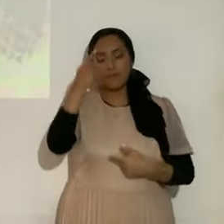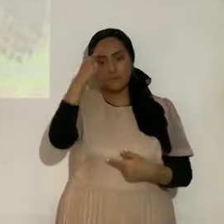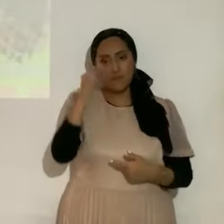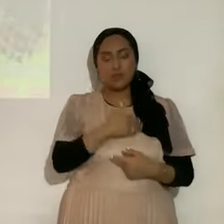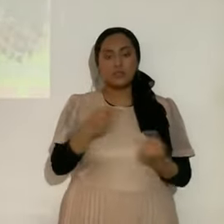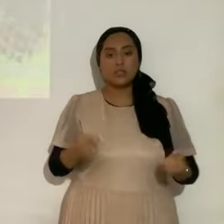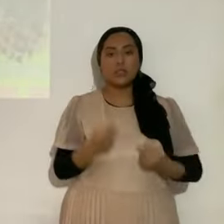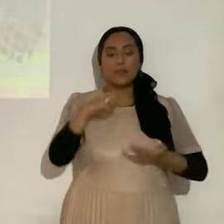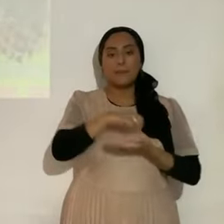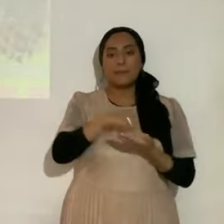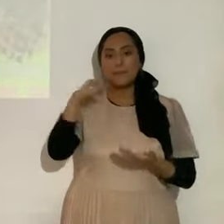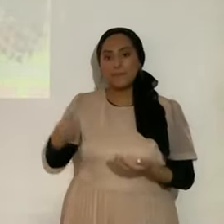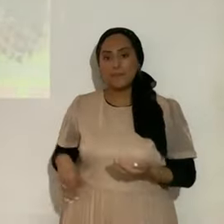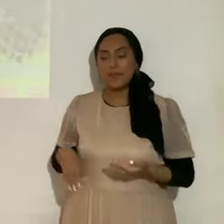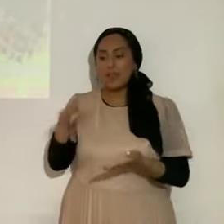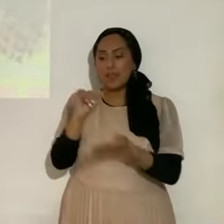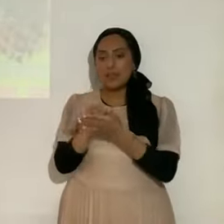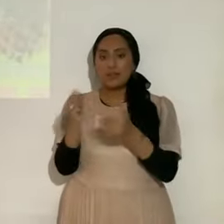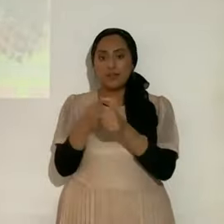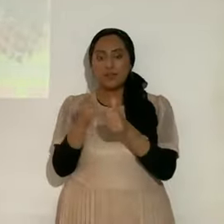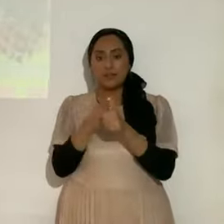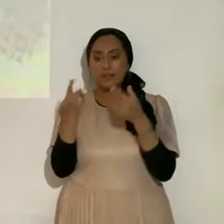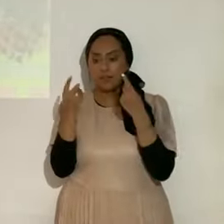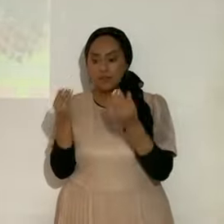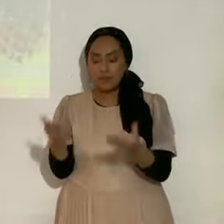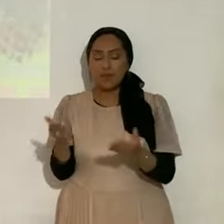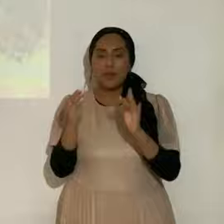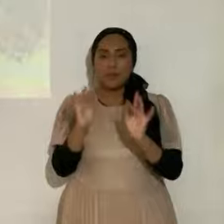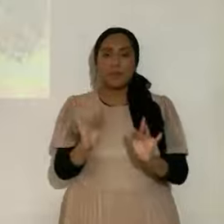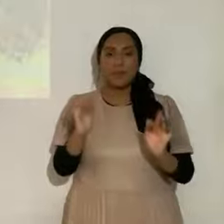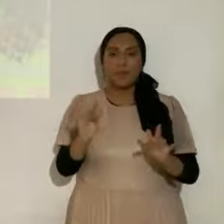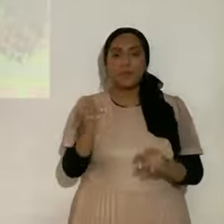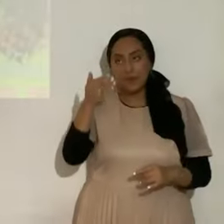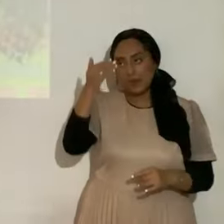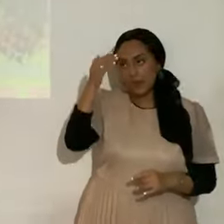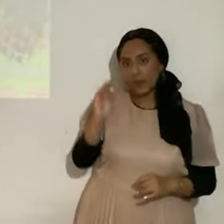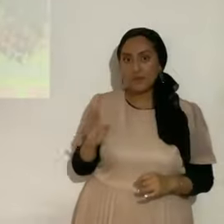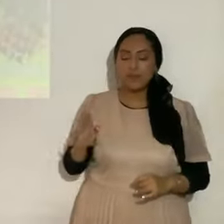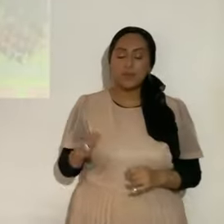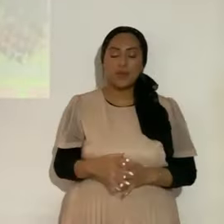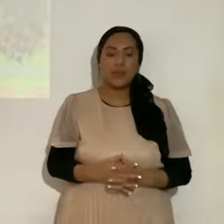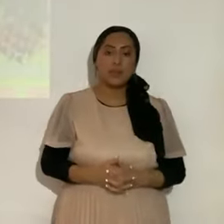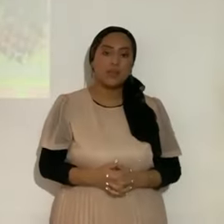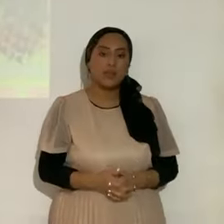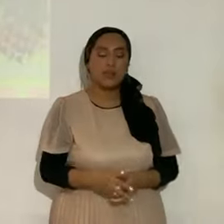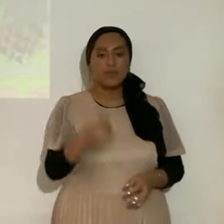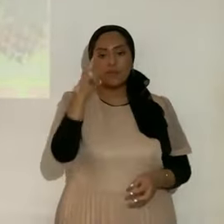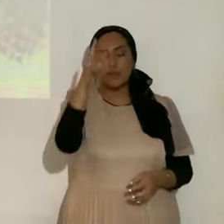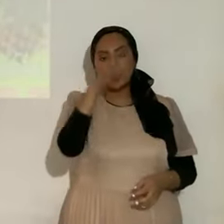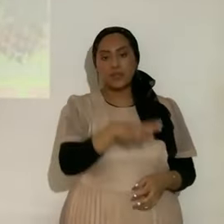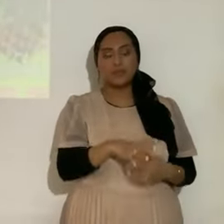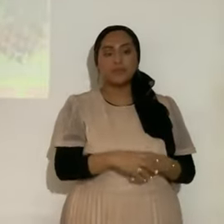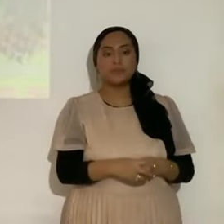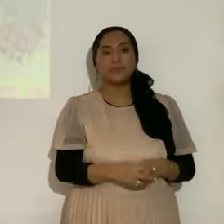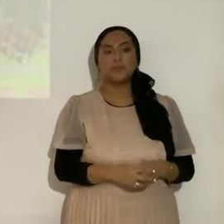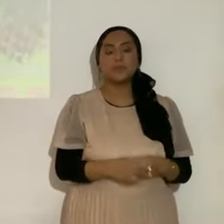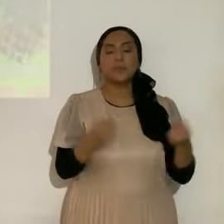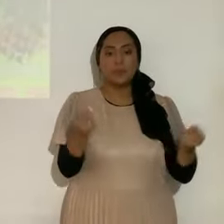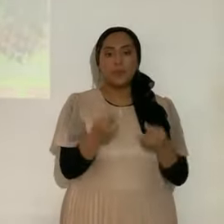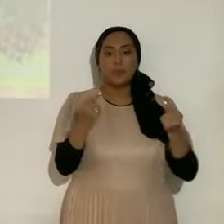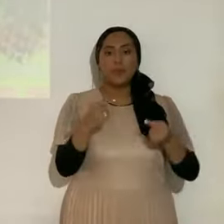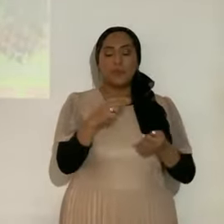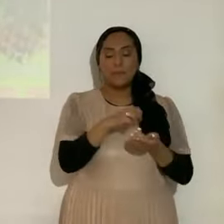nuestros pecados. Este es el primer acto de compasión de Elohim, de Dios, aleluya, hacia los hombres. Los pecados